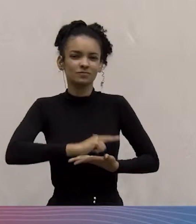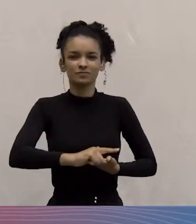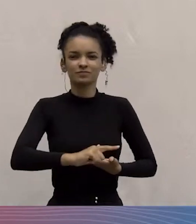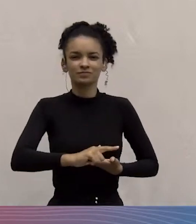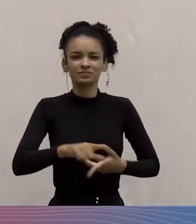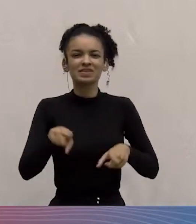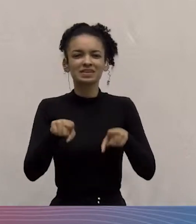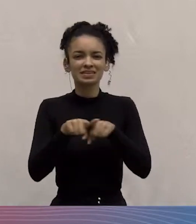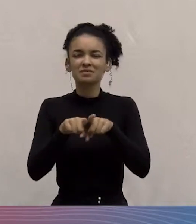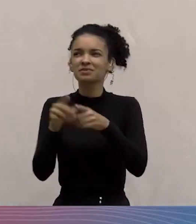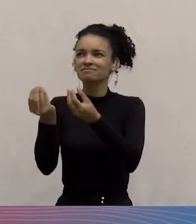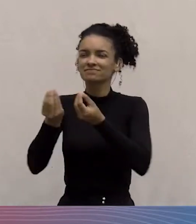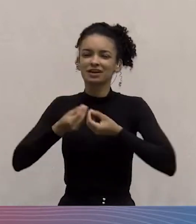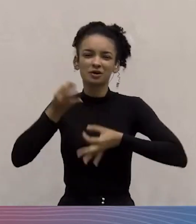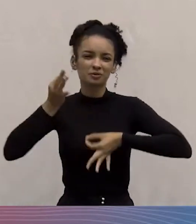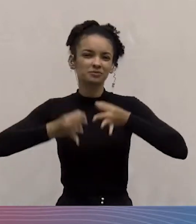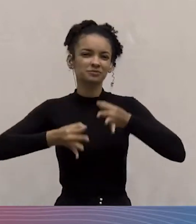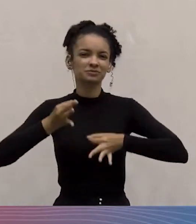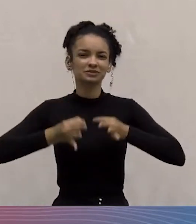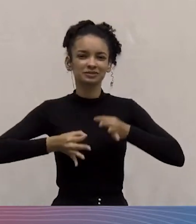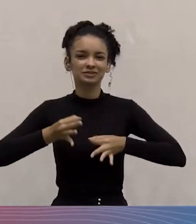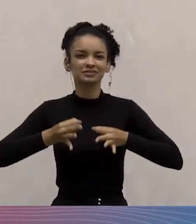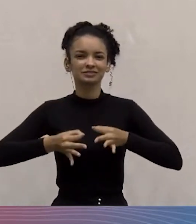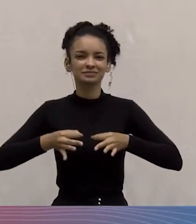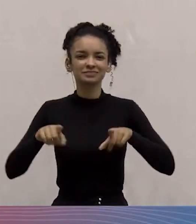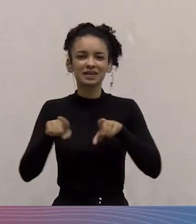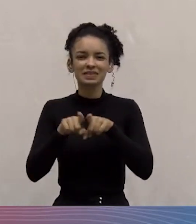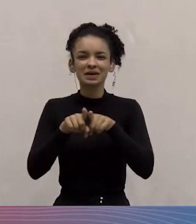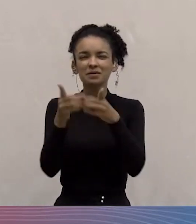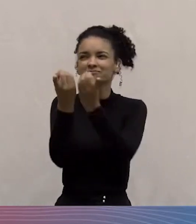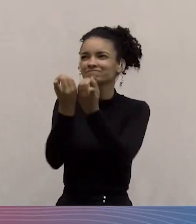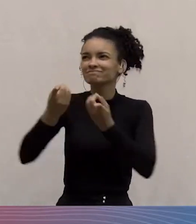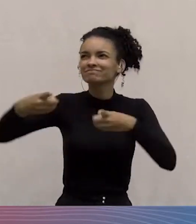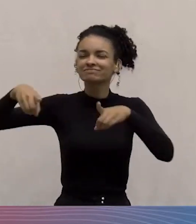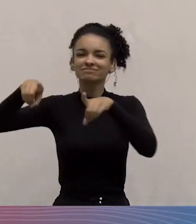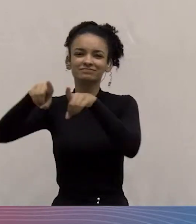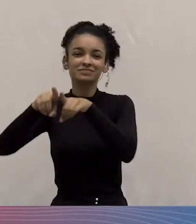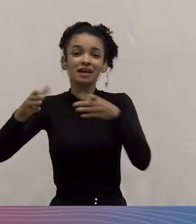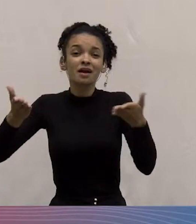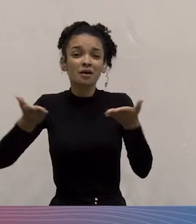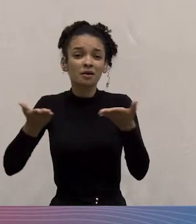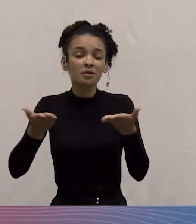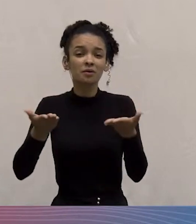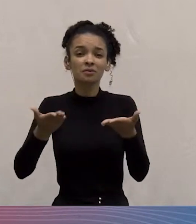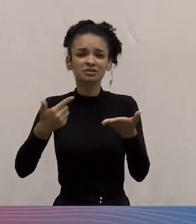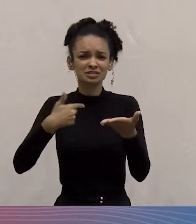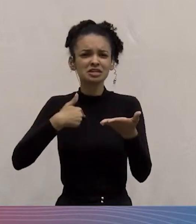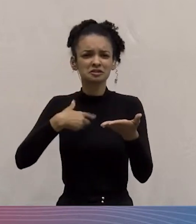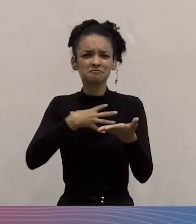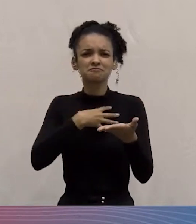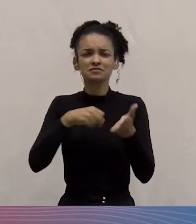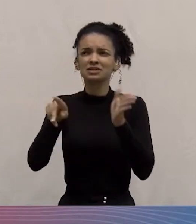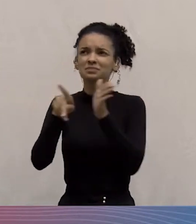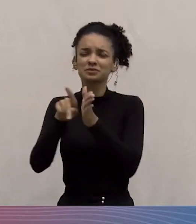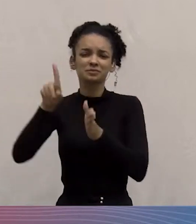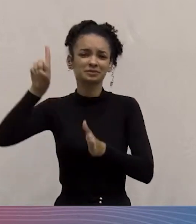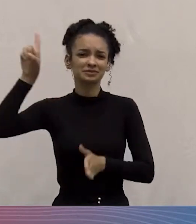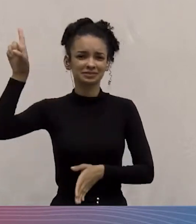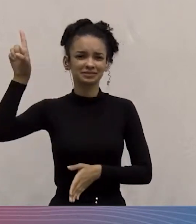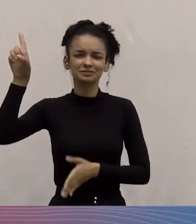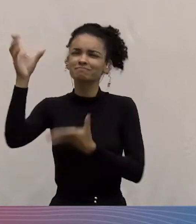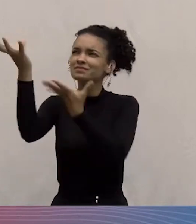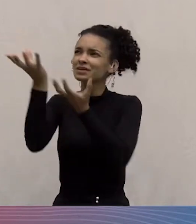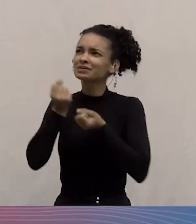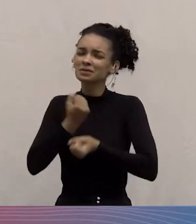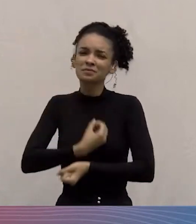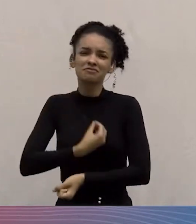me justificou. O sangue me reconciliou com Deus. E hoje sou filho de Deus. Recebi a vida